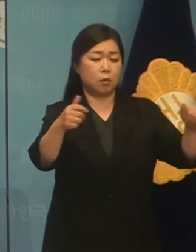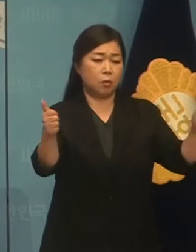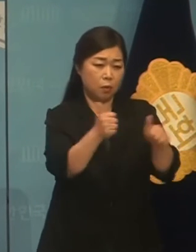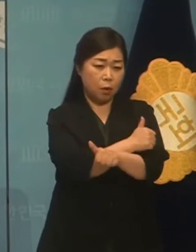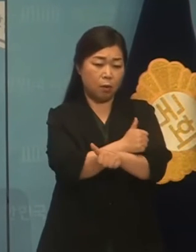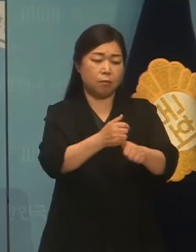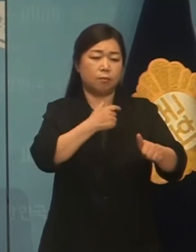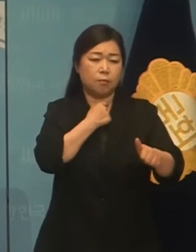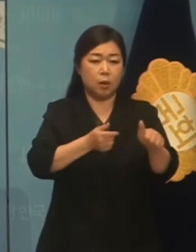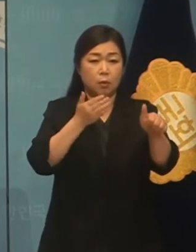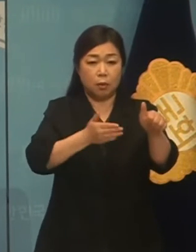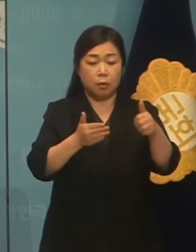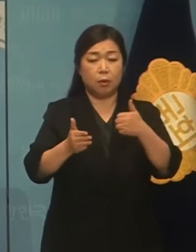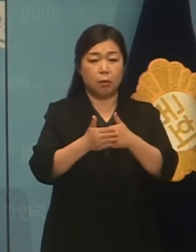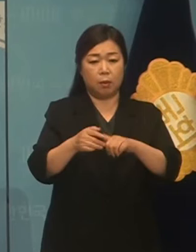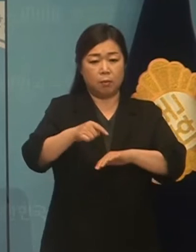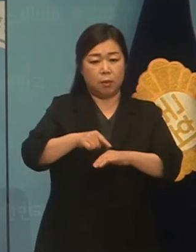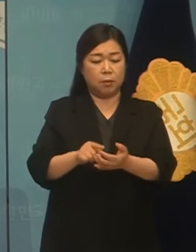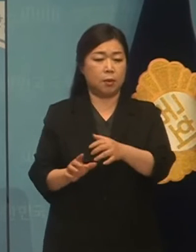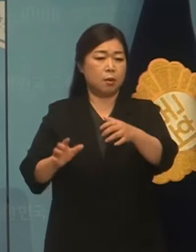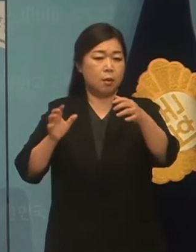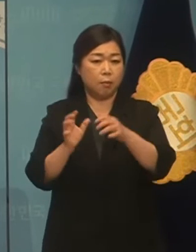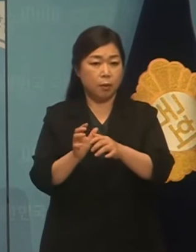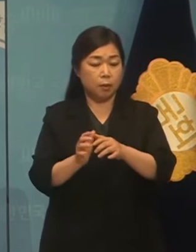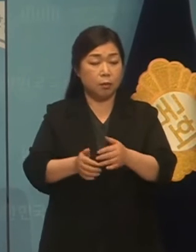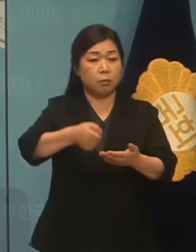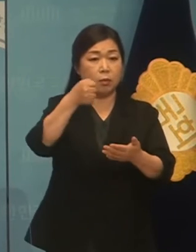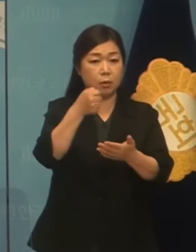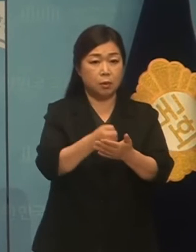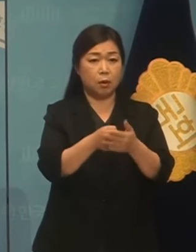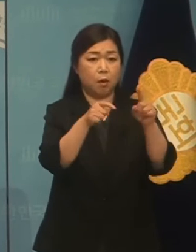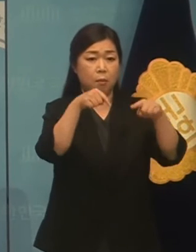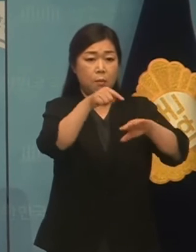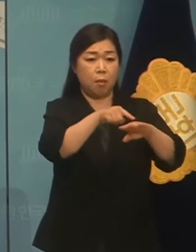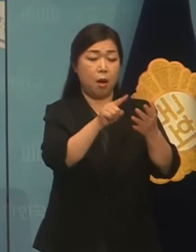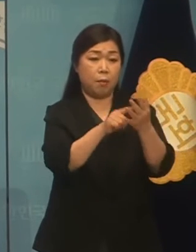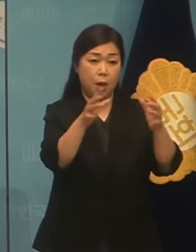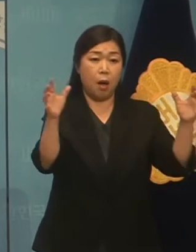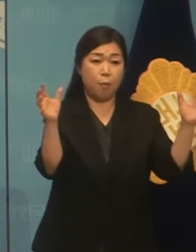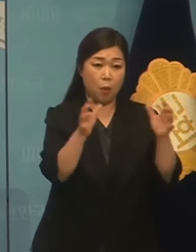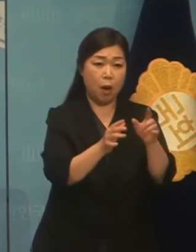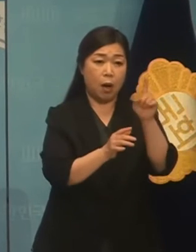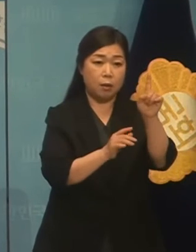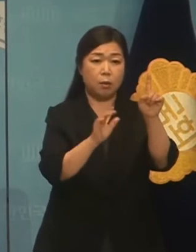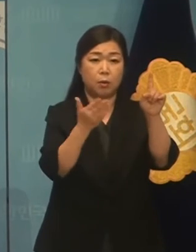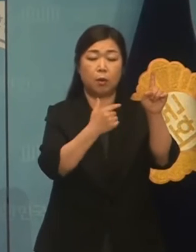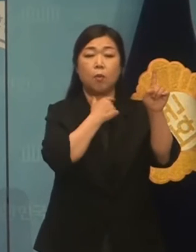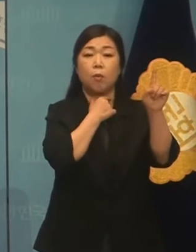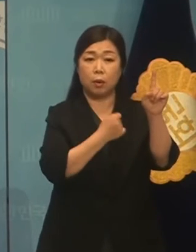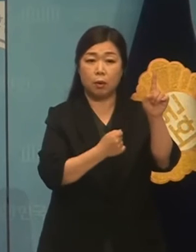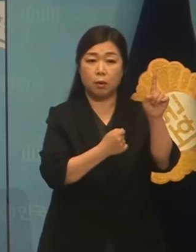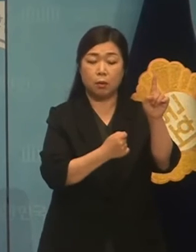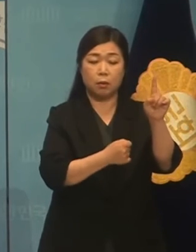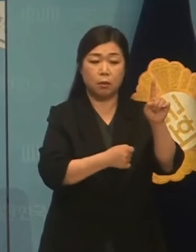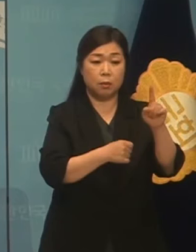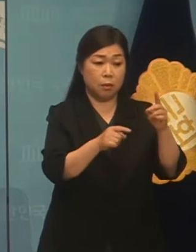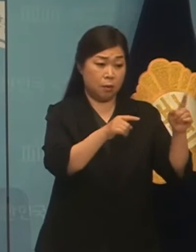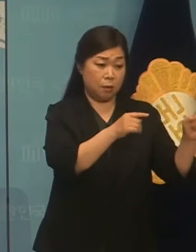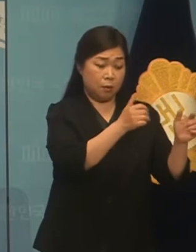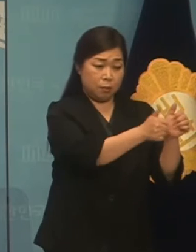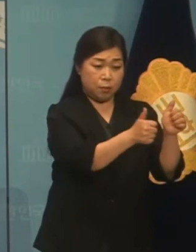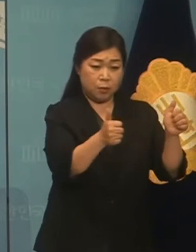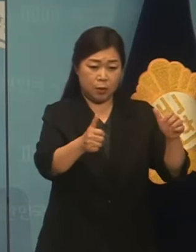대동단결을 통해서 심판의 표가 하나로 결집되기를 열망하고 있습니다. 단결된 수권